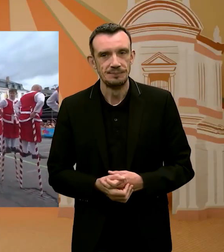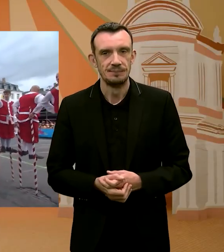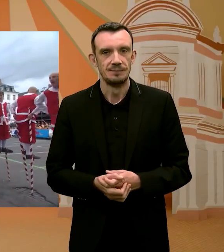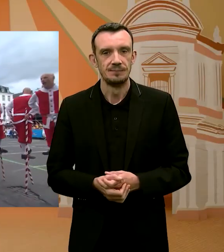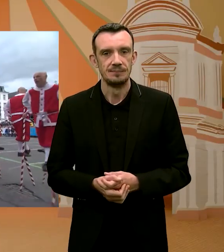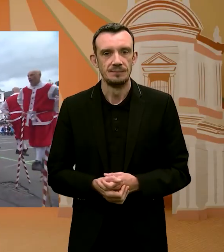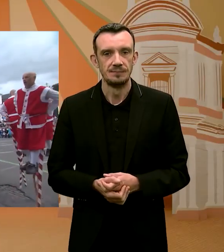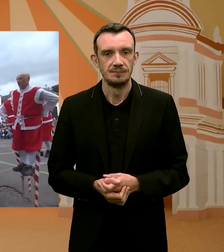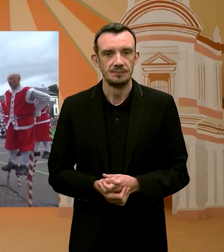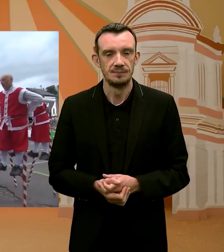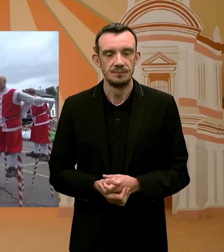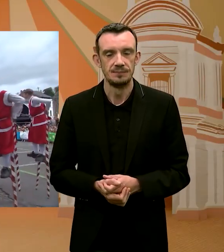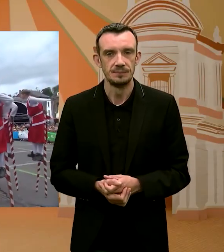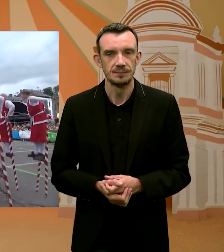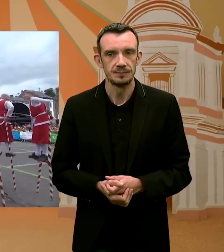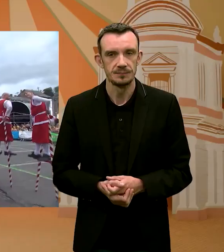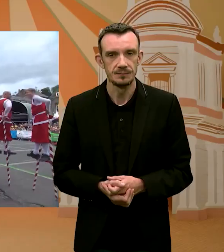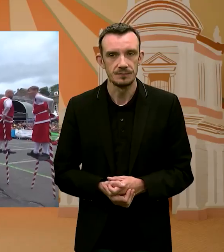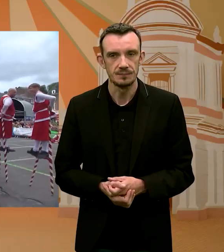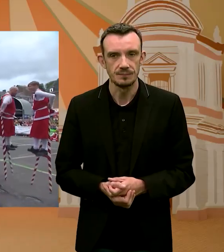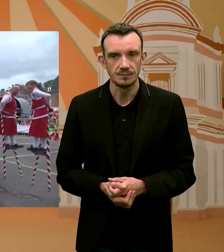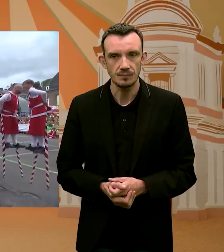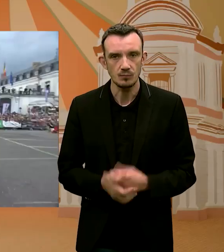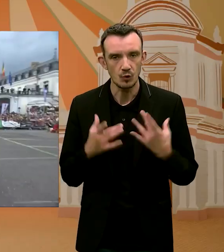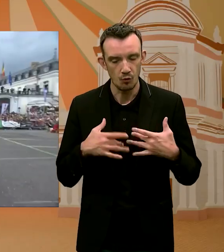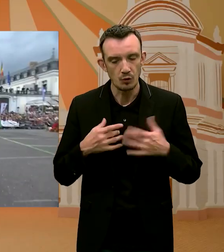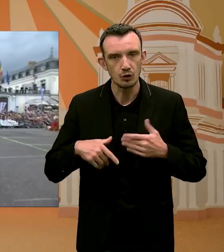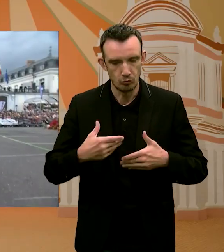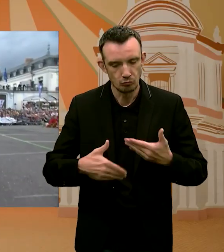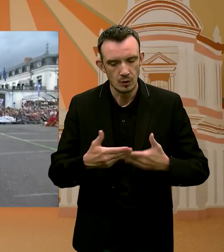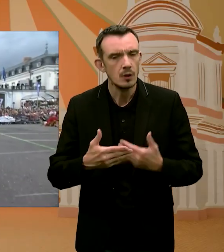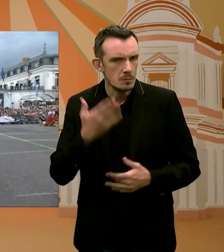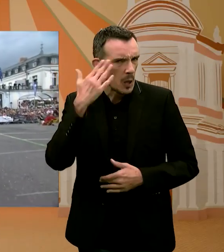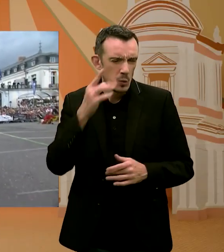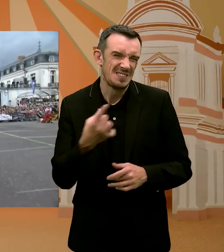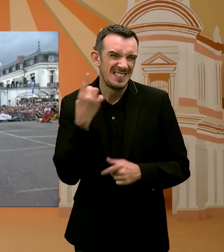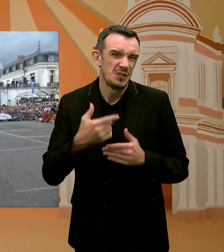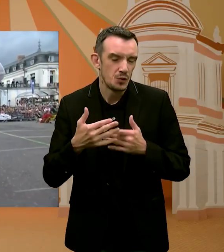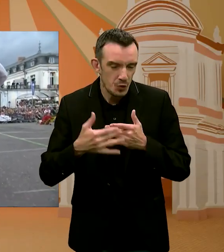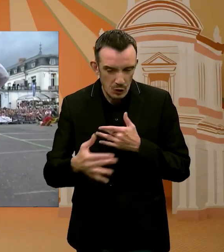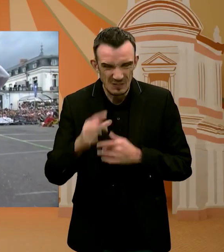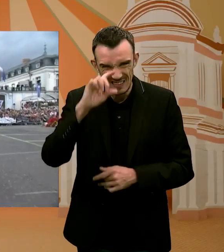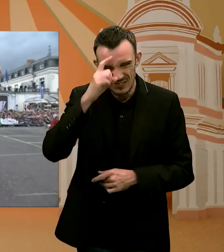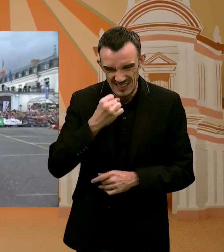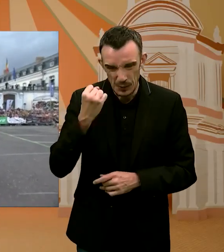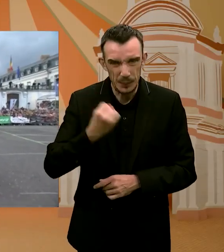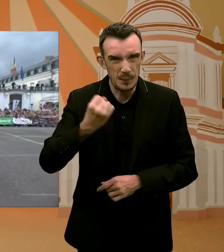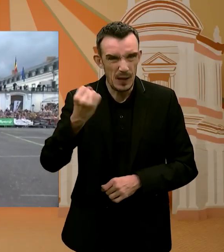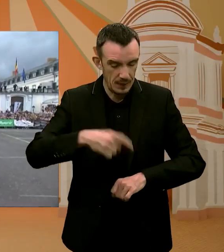tout à fait. Allez, rien n'est fait, mais ça va devenir de plus en plus difficile pour les Mélans. Les Avresses ont l'air